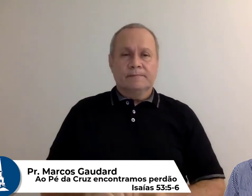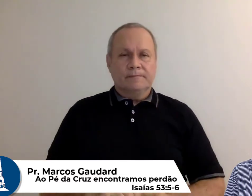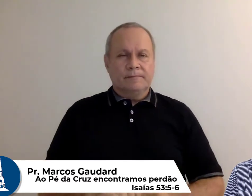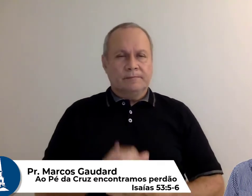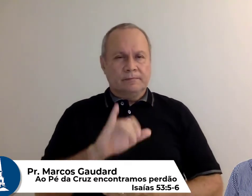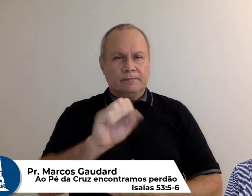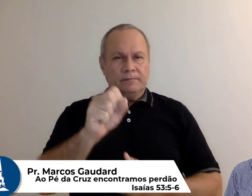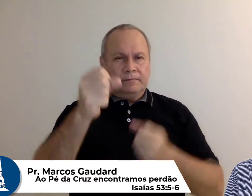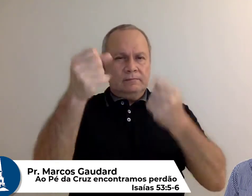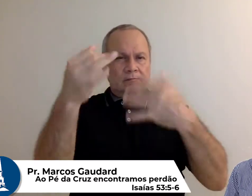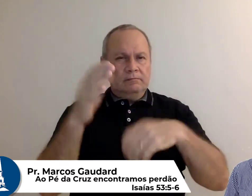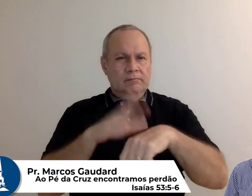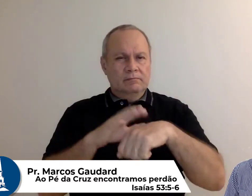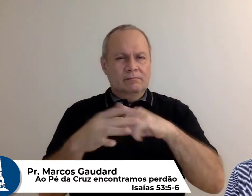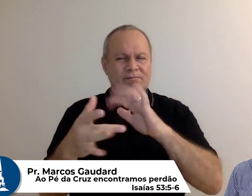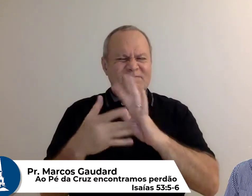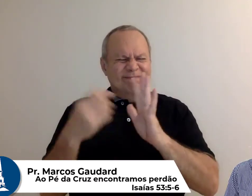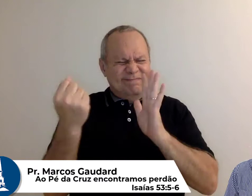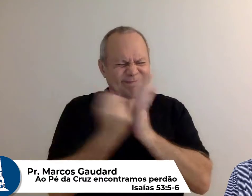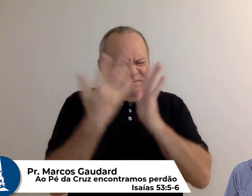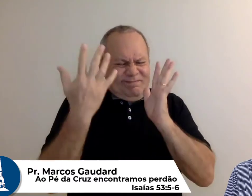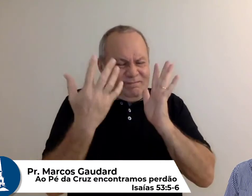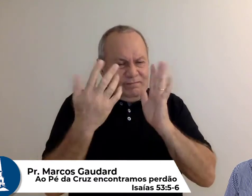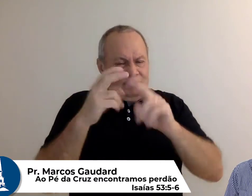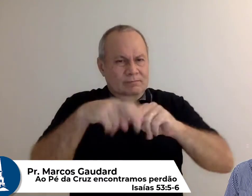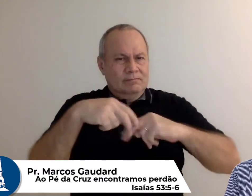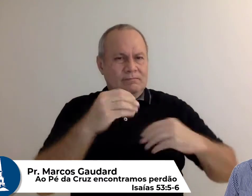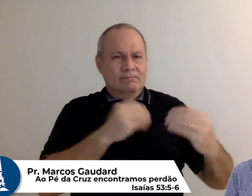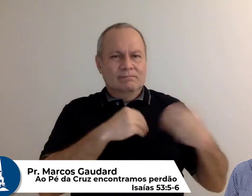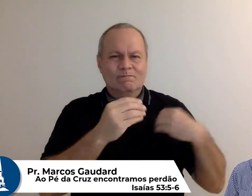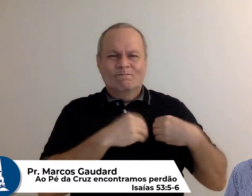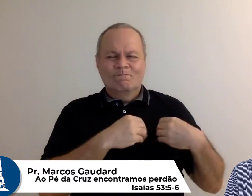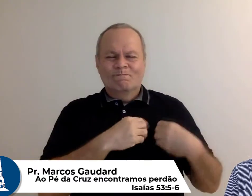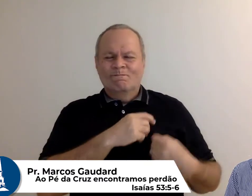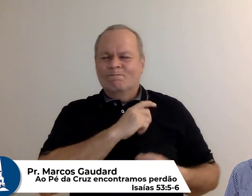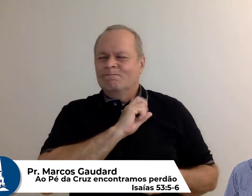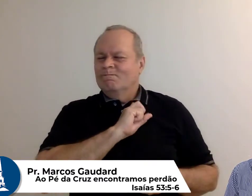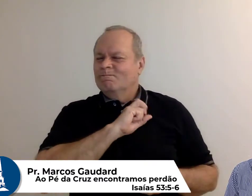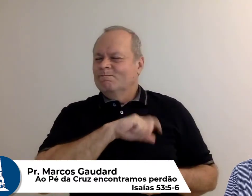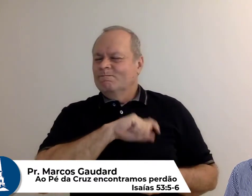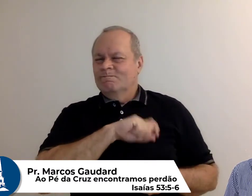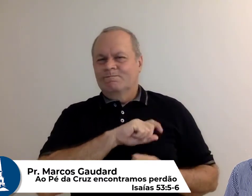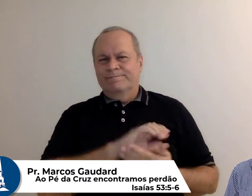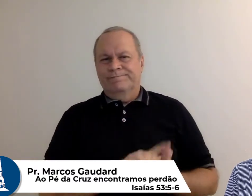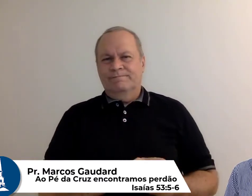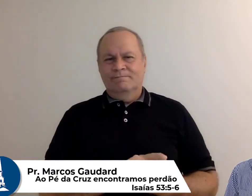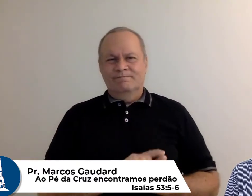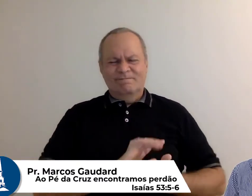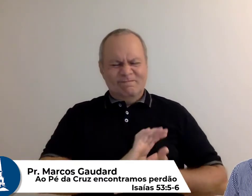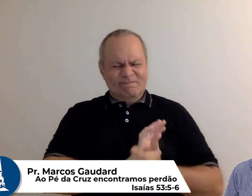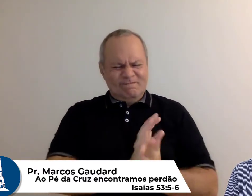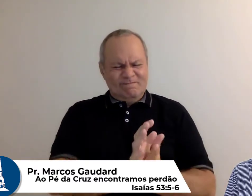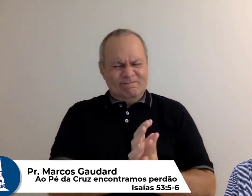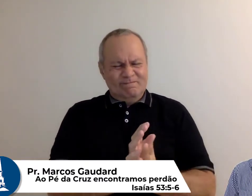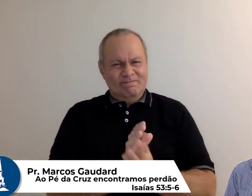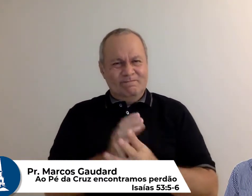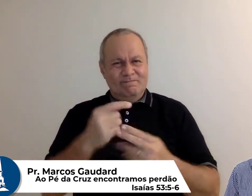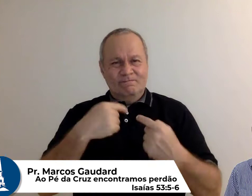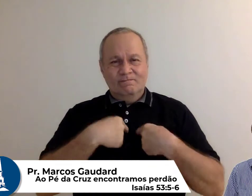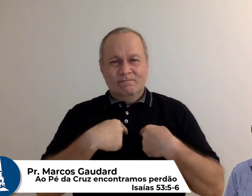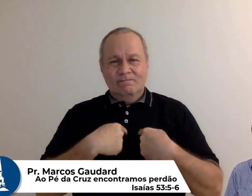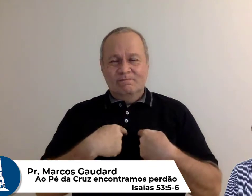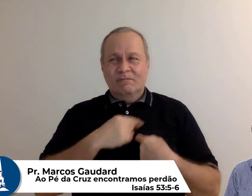foi ferido por causa das nossas transgressões e esmagado por causa das nossas maldades.